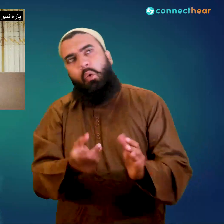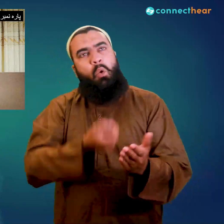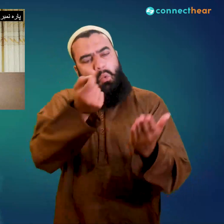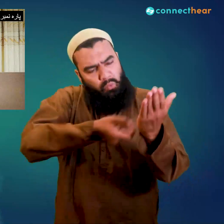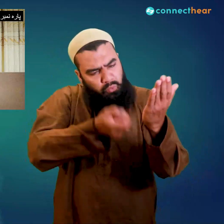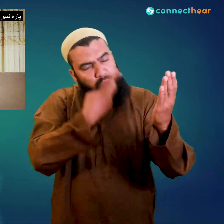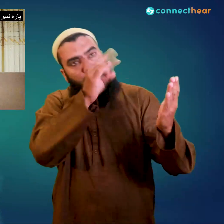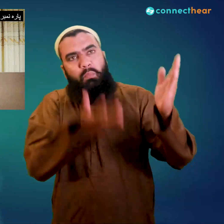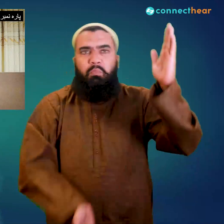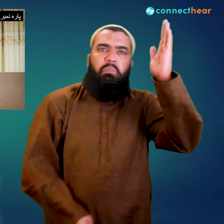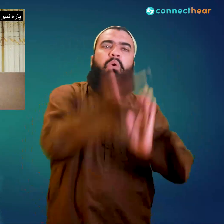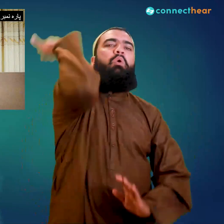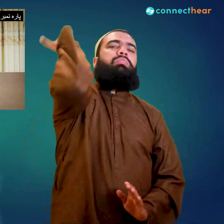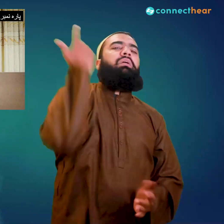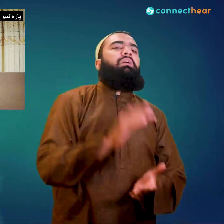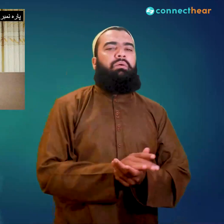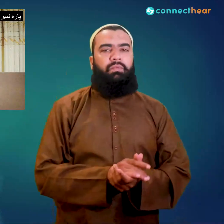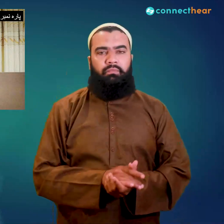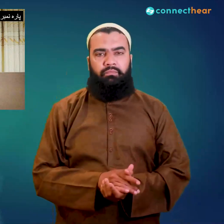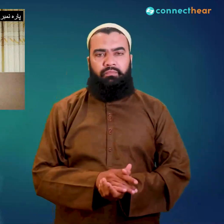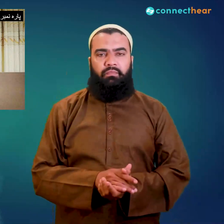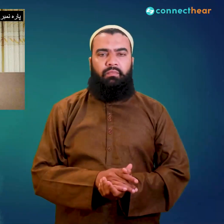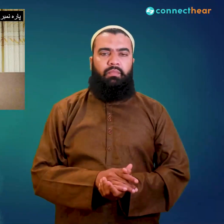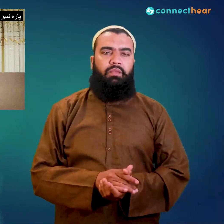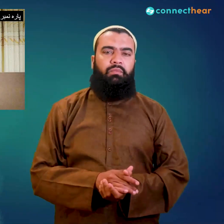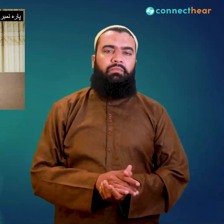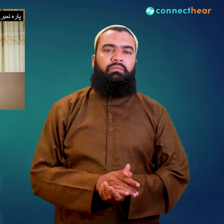نعمتوں کو شمار کر سکے۔